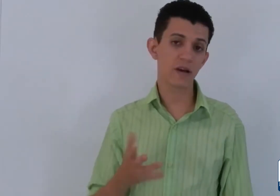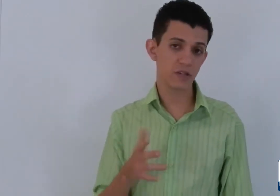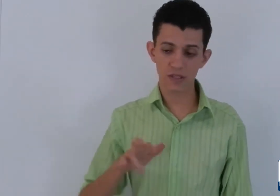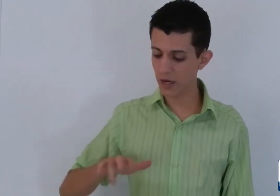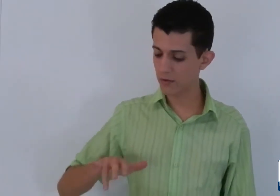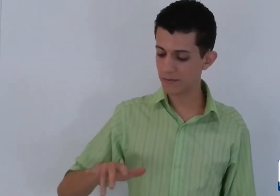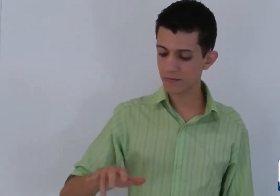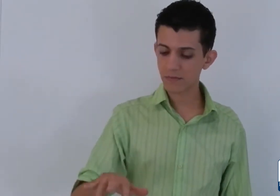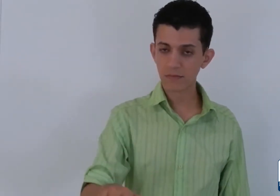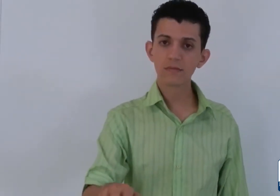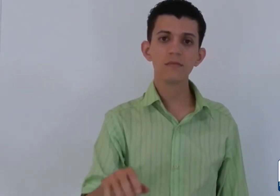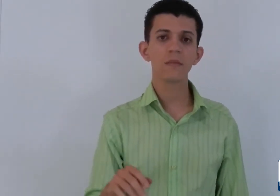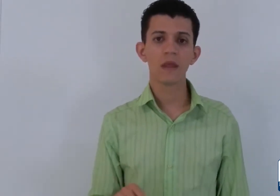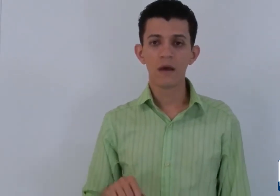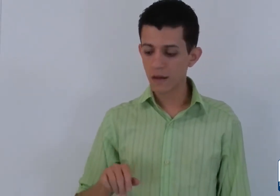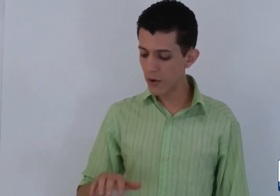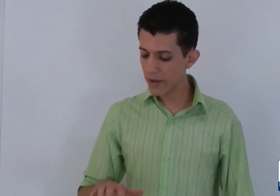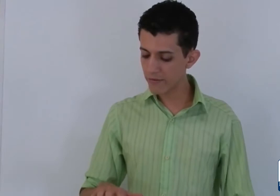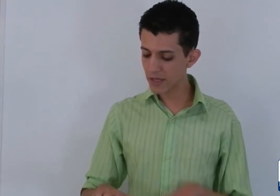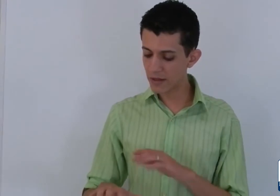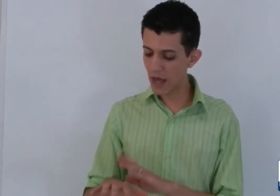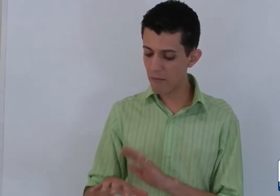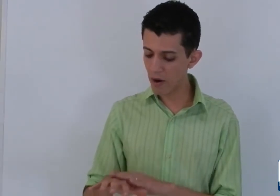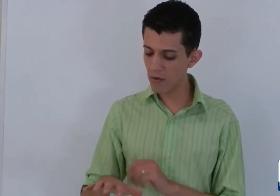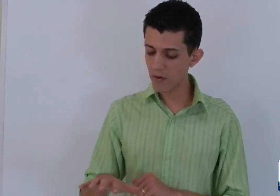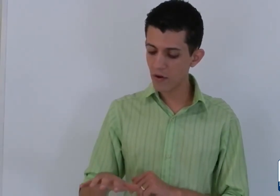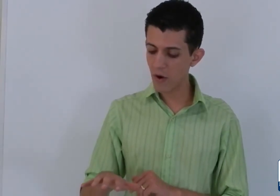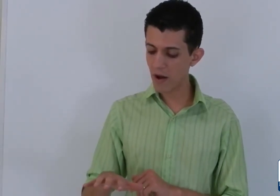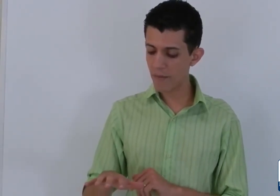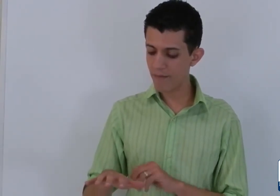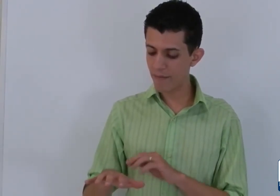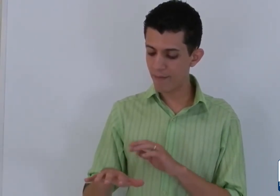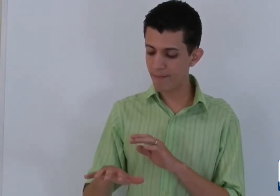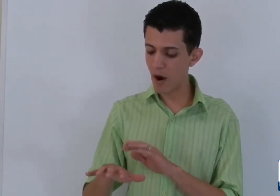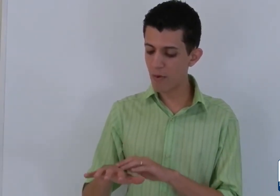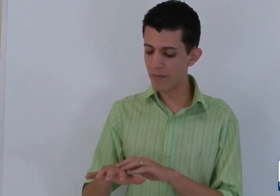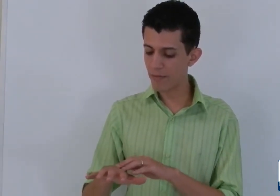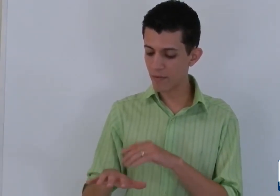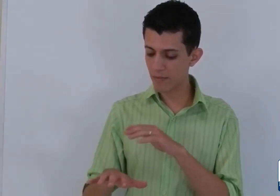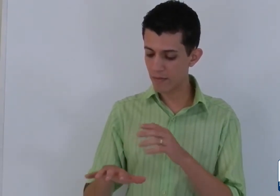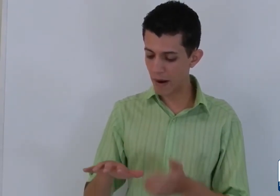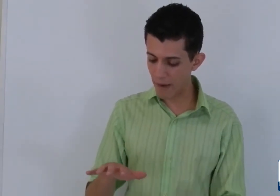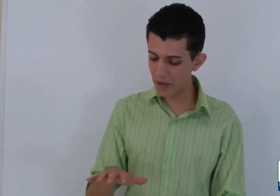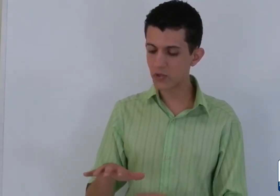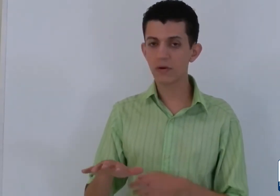amiga tinha escrito. Então, aqui você tem a mão com a palma para baixo,